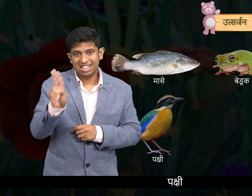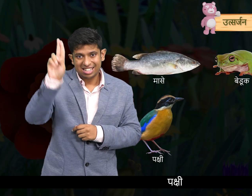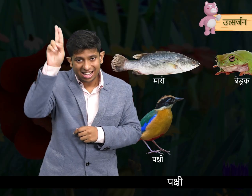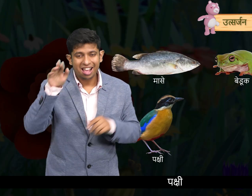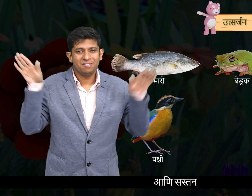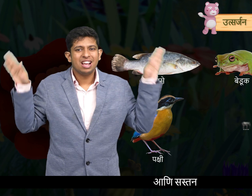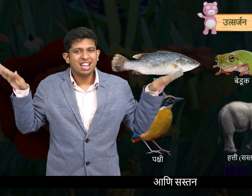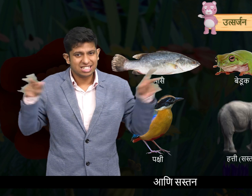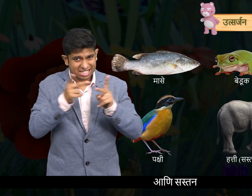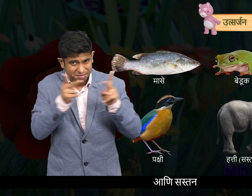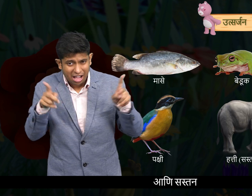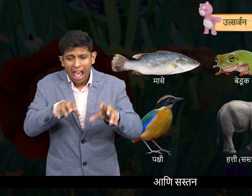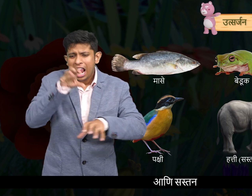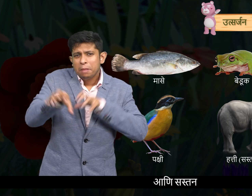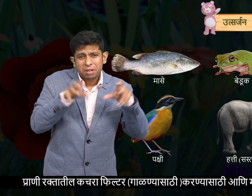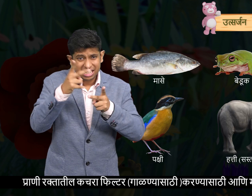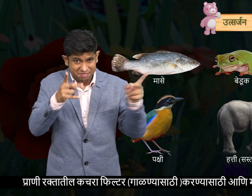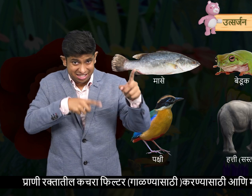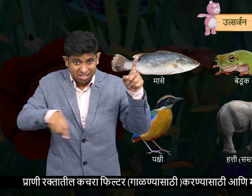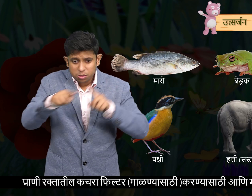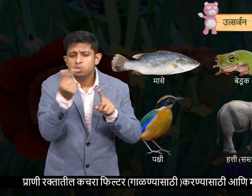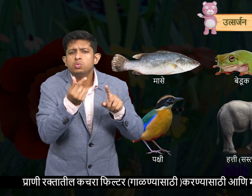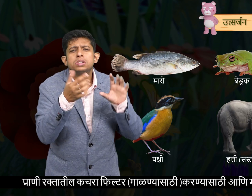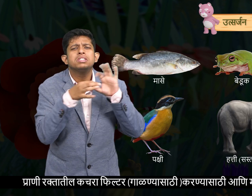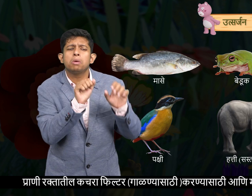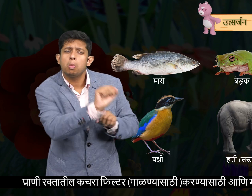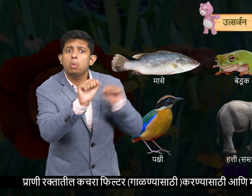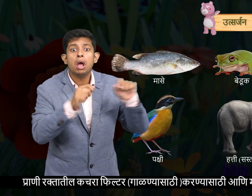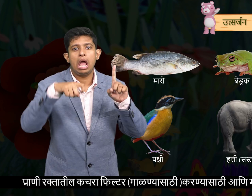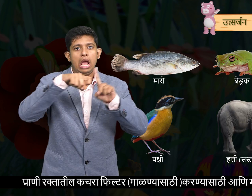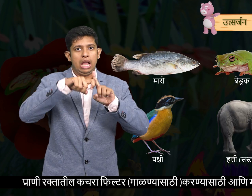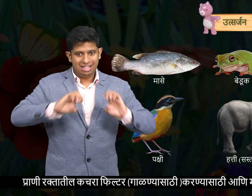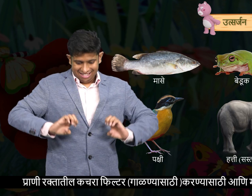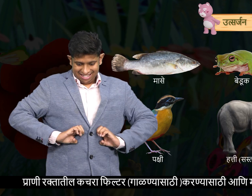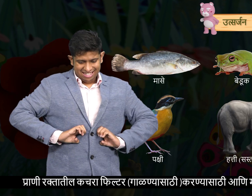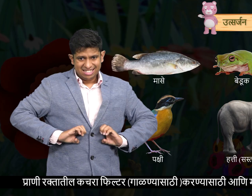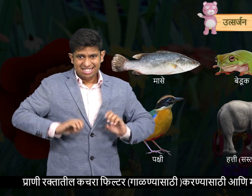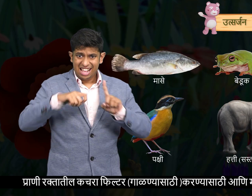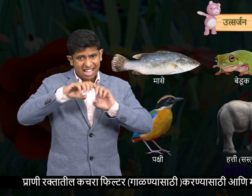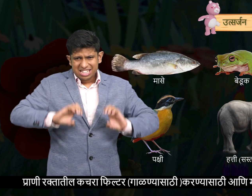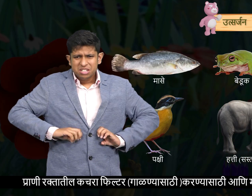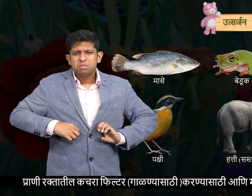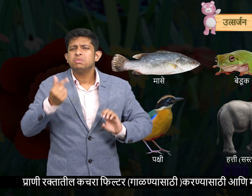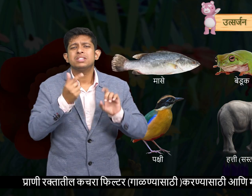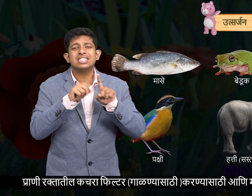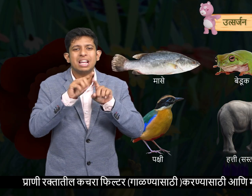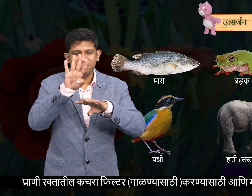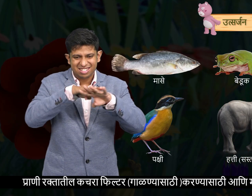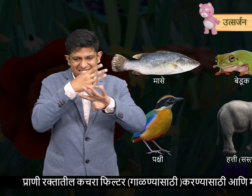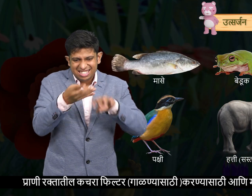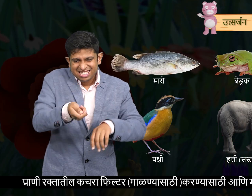पक्षी आणि सस्तन रक्तातील कचरा फिल्टर करण्यासाठी आणि मूत्र